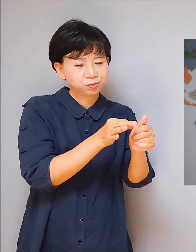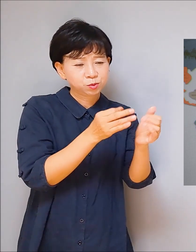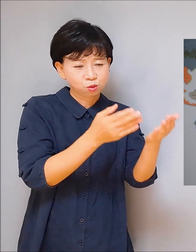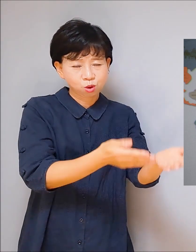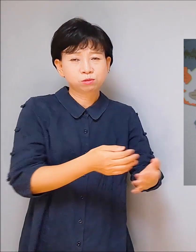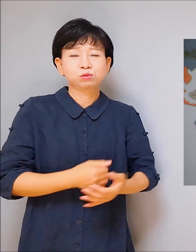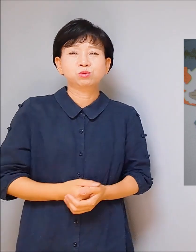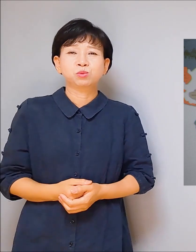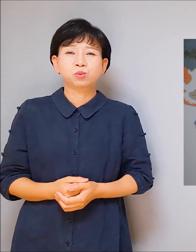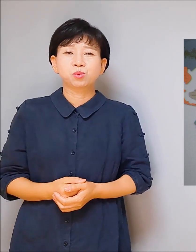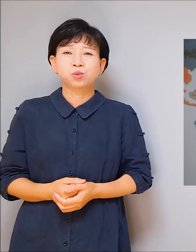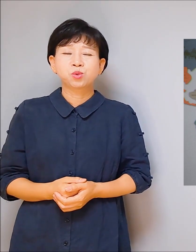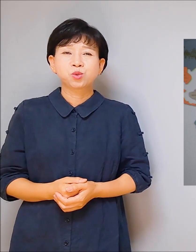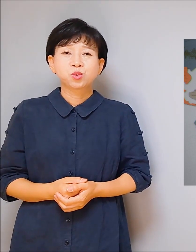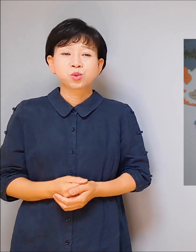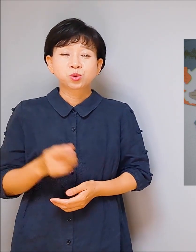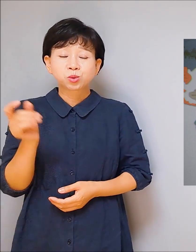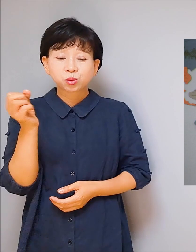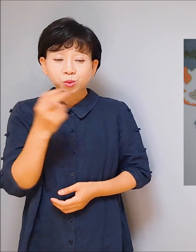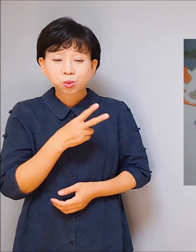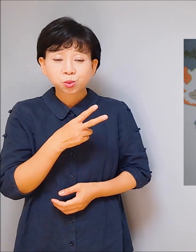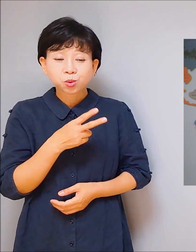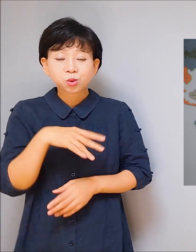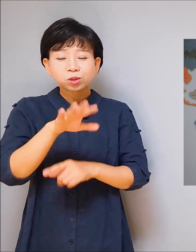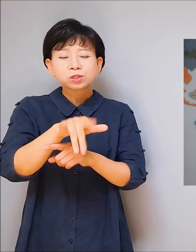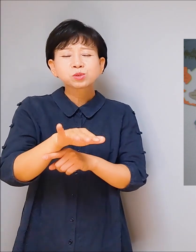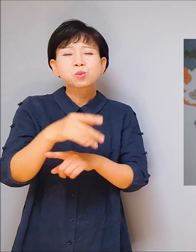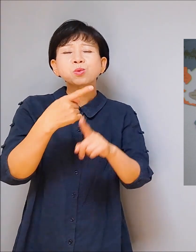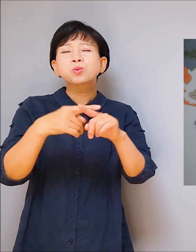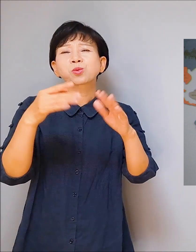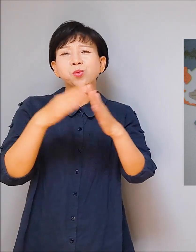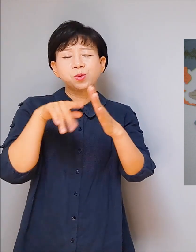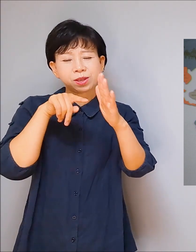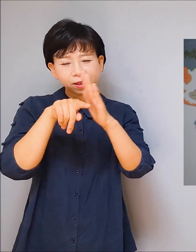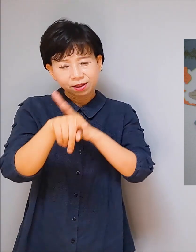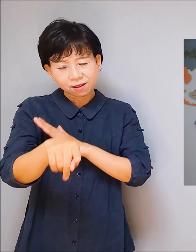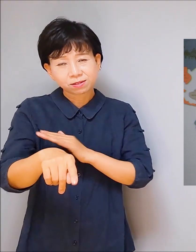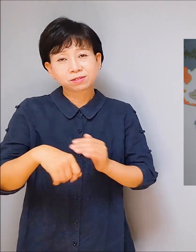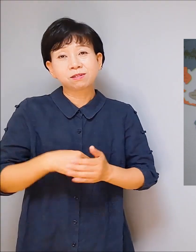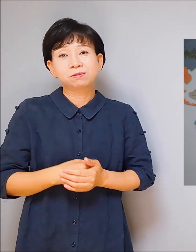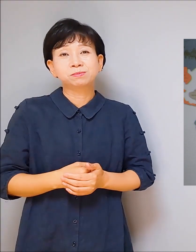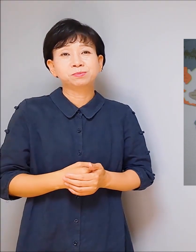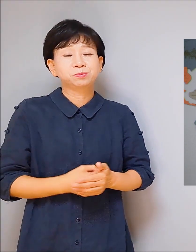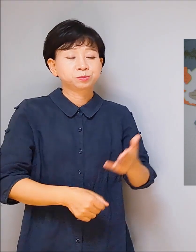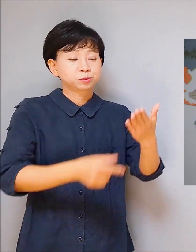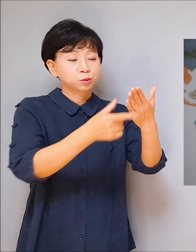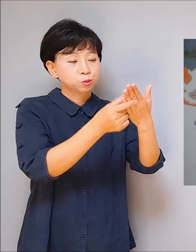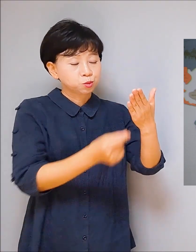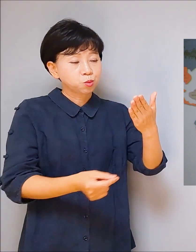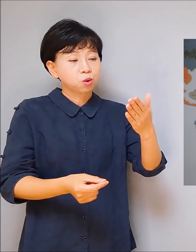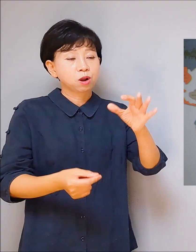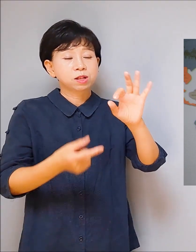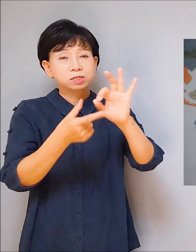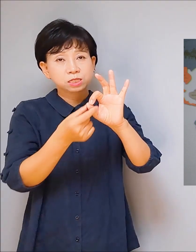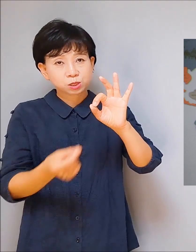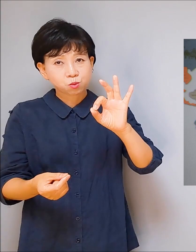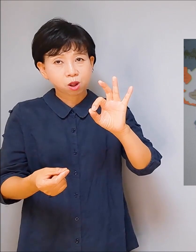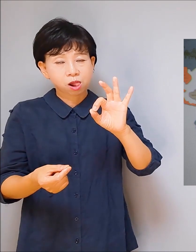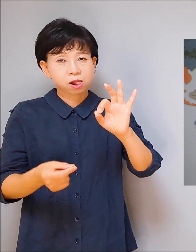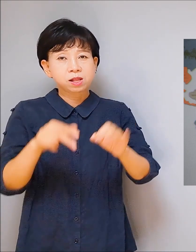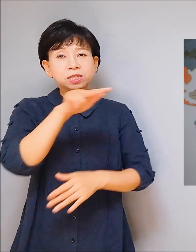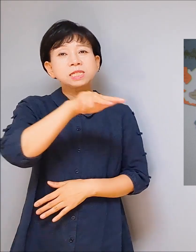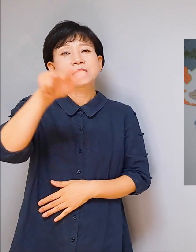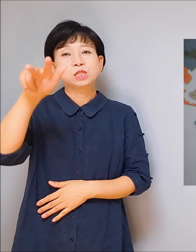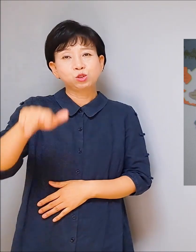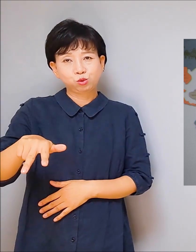그리고 우리 농촌에 직접 우리 찾아가서 9월, 10월 진주 계획이 되어 있거든요. 진주에